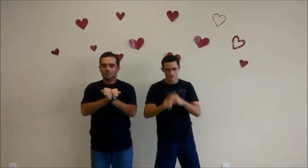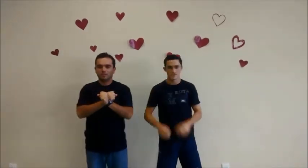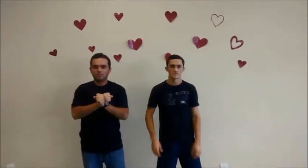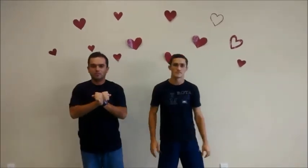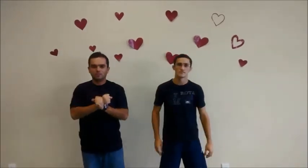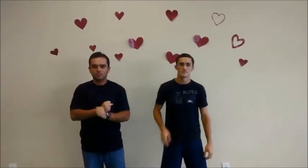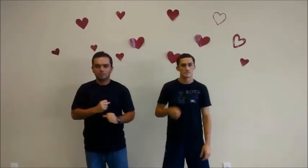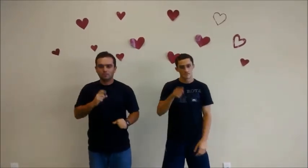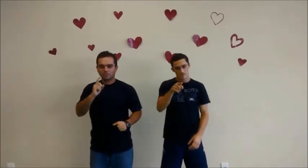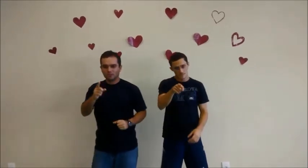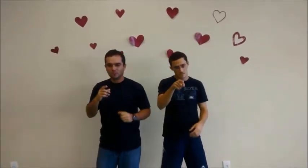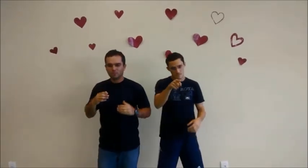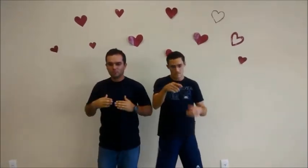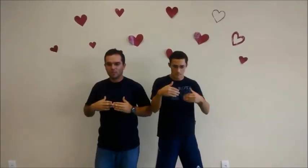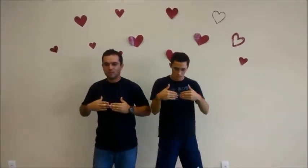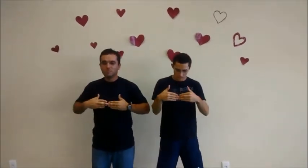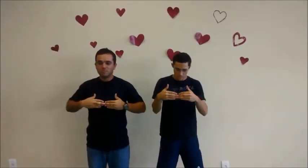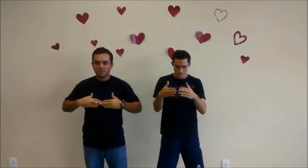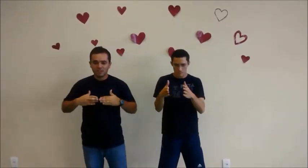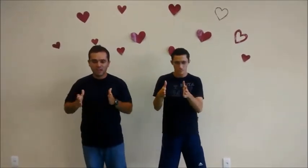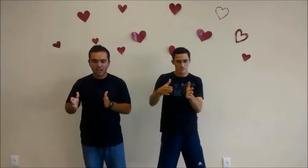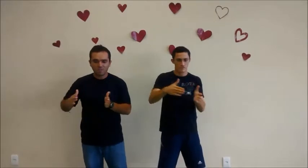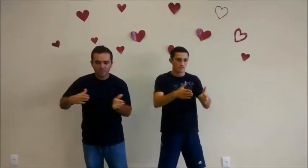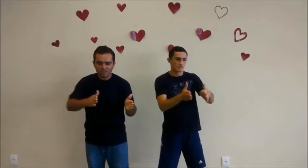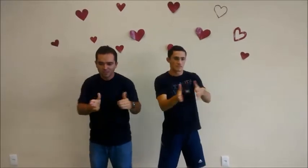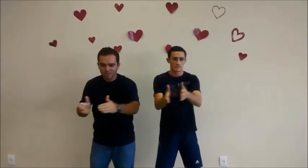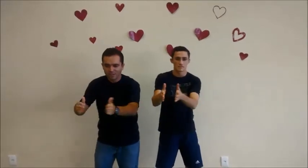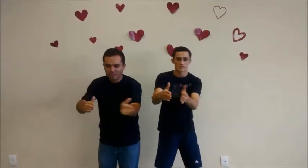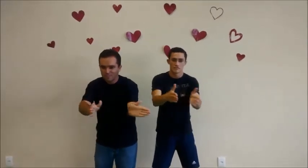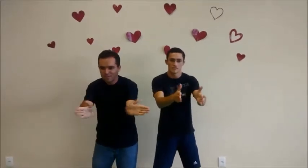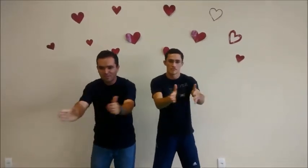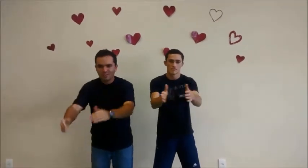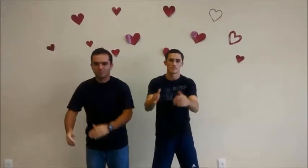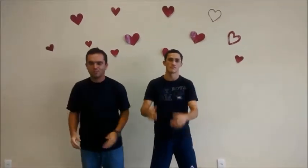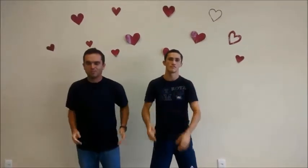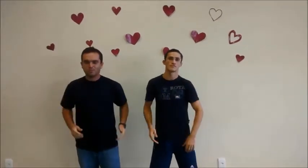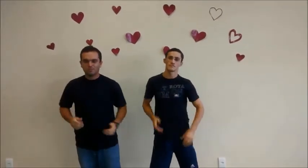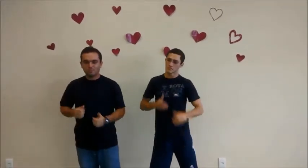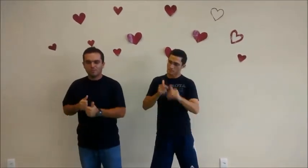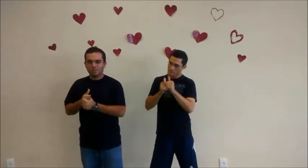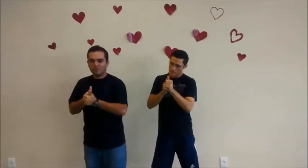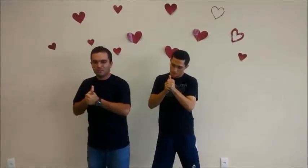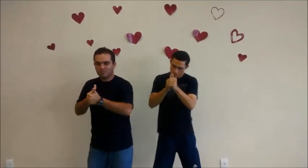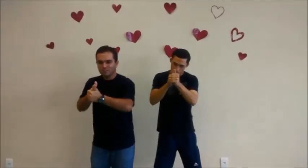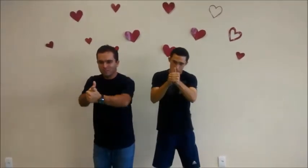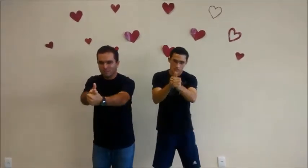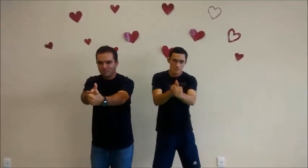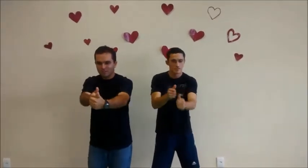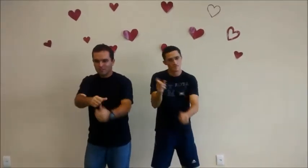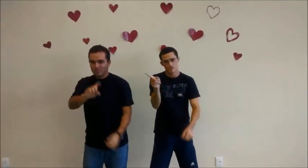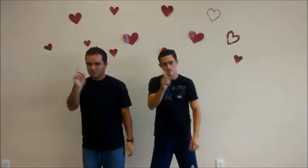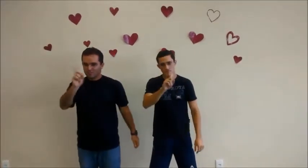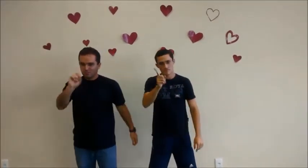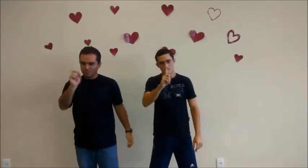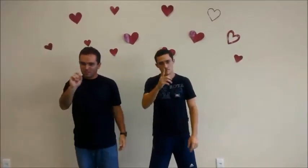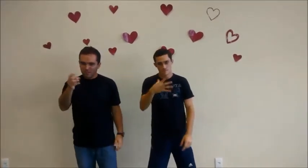escuridão. Seus pés me abrem um caminho. Eu sigo e nunca